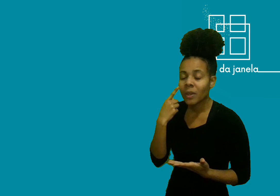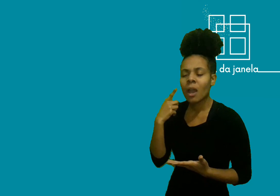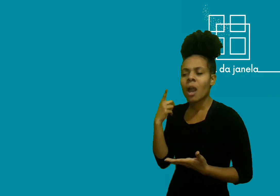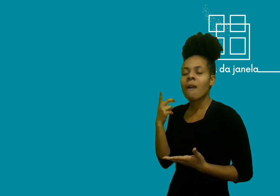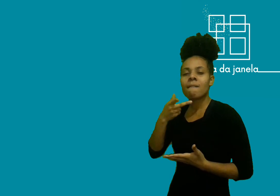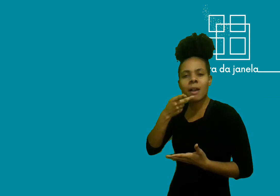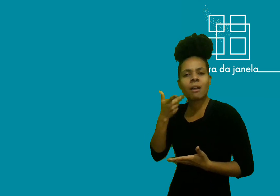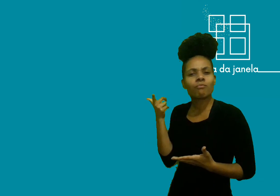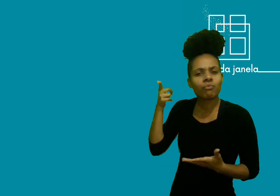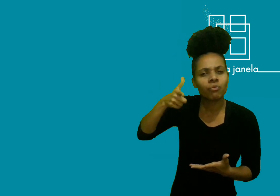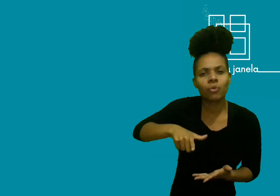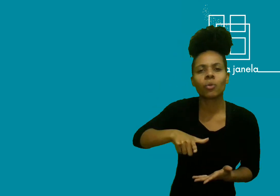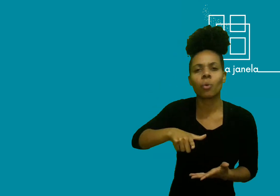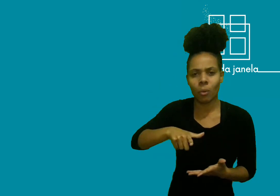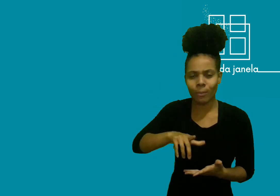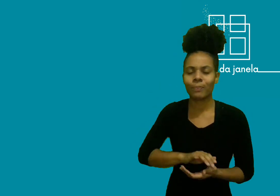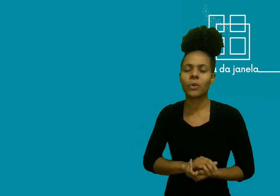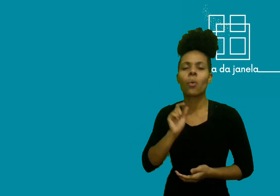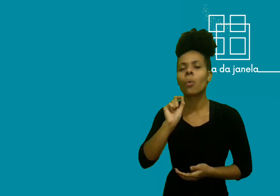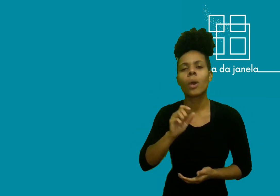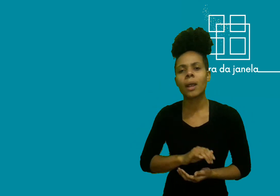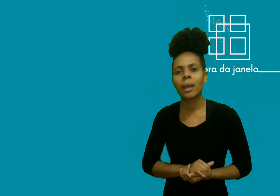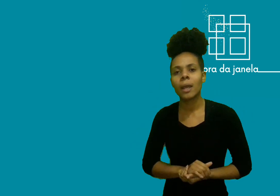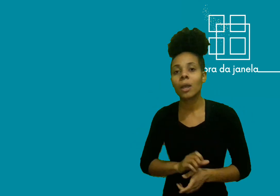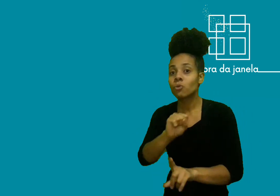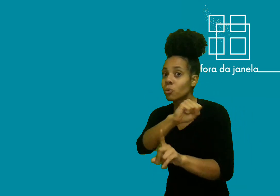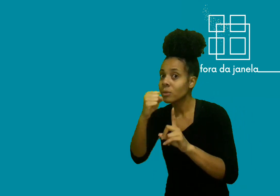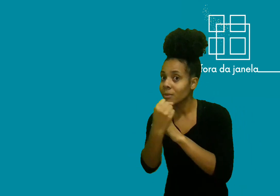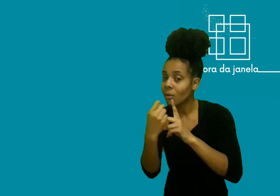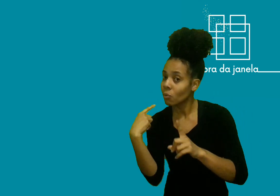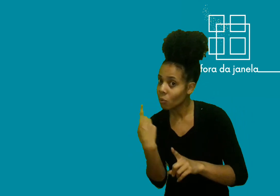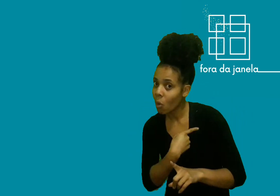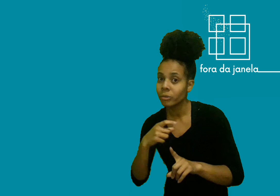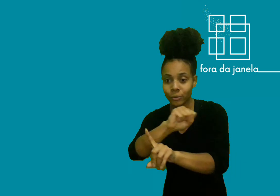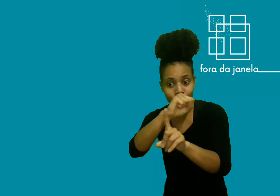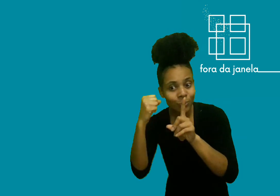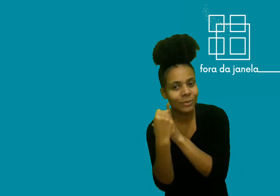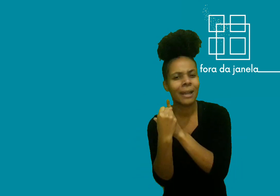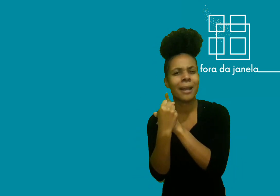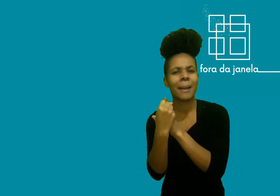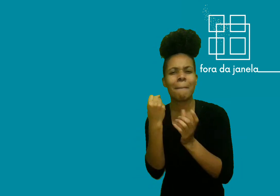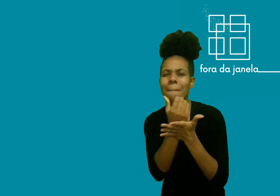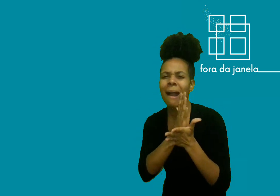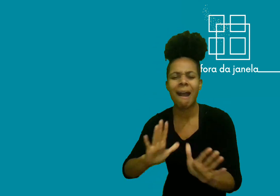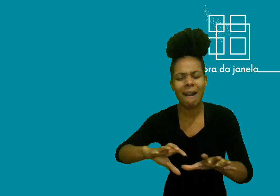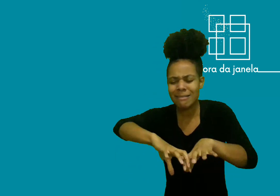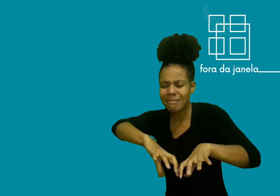que a gente tem que parar de agir como se essas pessoas fossem os outros, né? Eles são pessoas